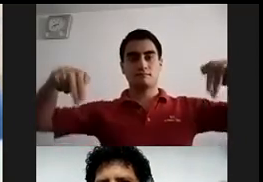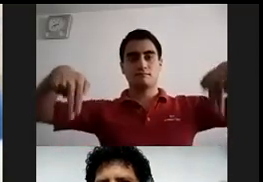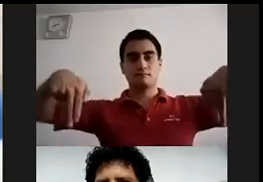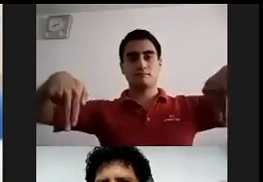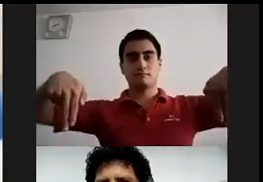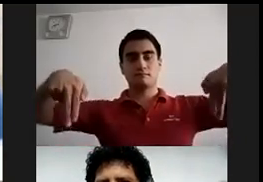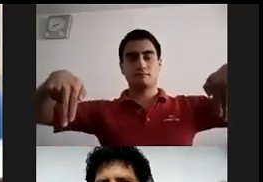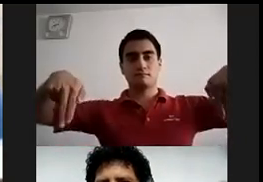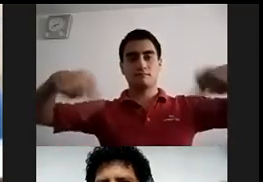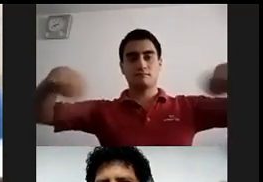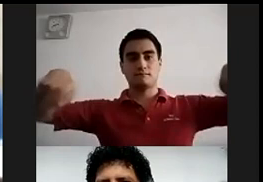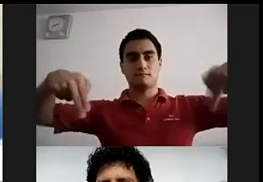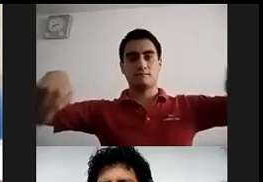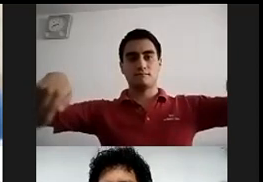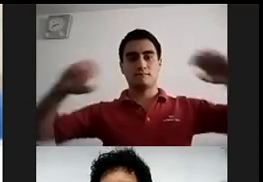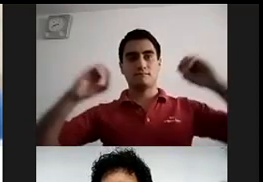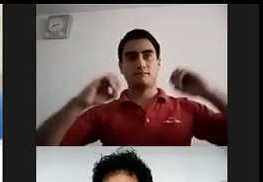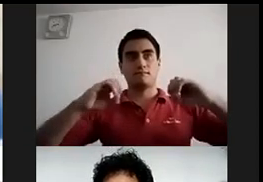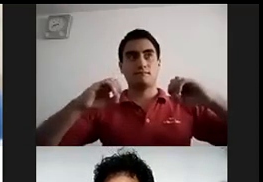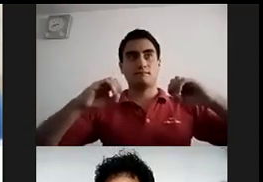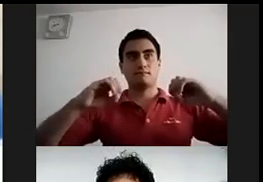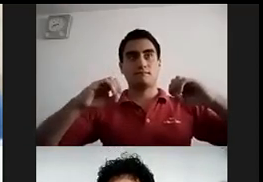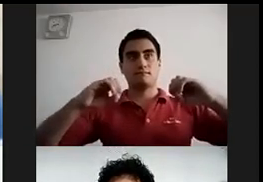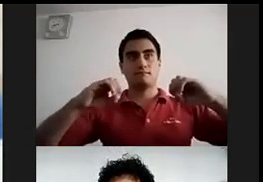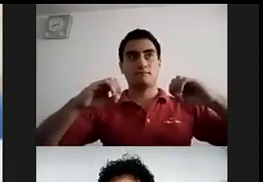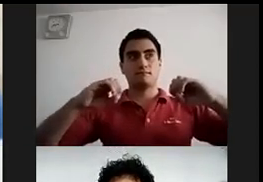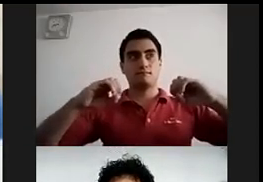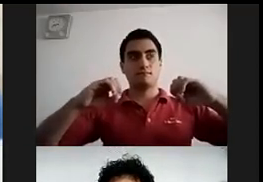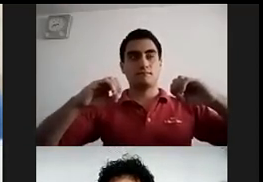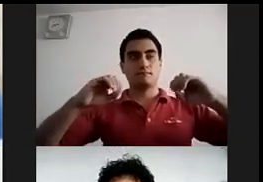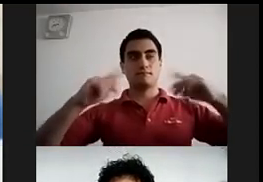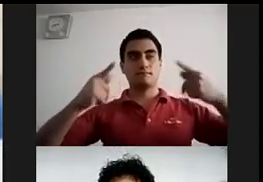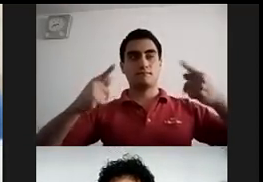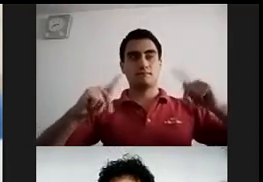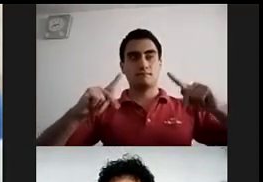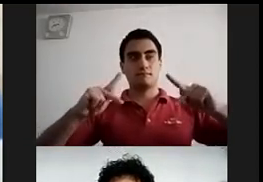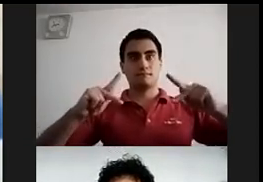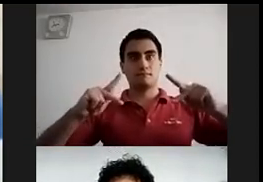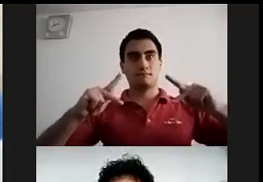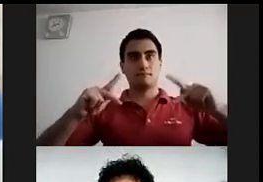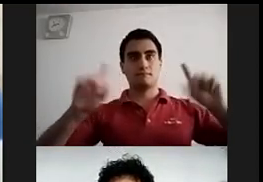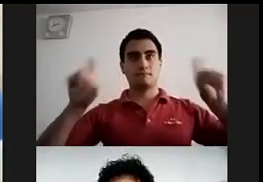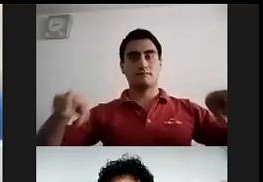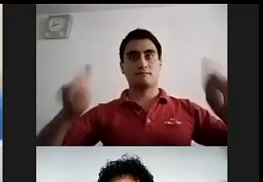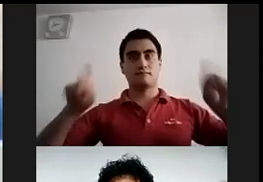Esa es la ventaja que ustedes tienen. Ok, vale, okay, muchas chicas. Gracias. Sí, ¿alguien más tiene alguna duda,